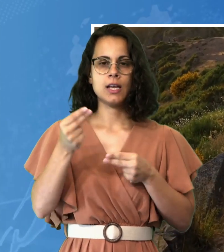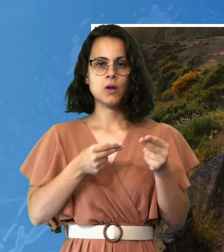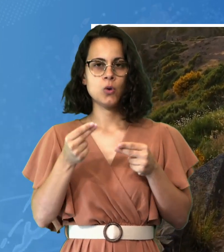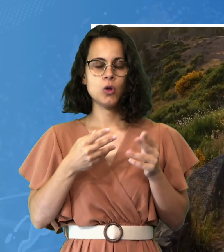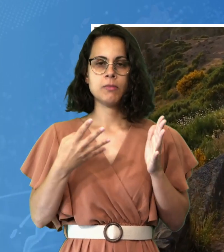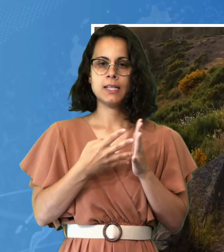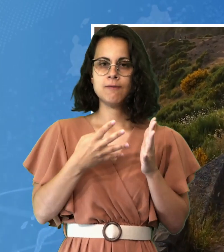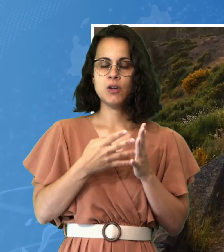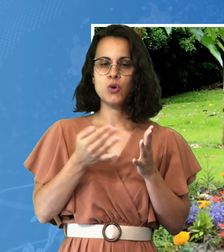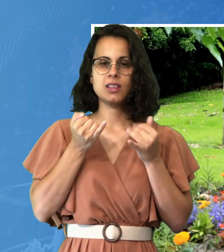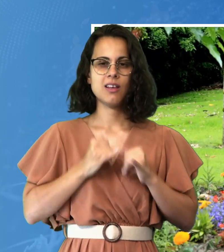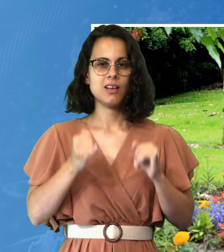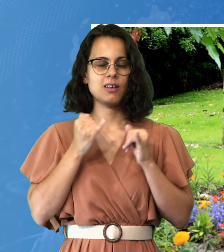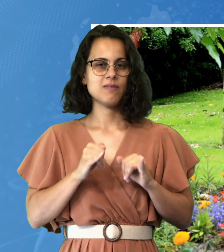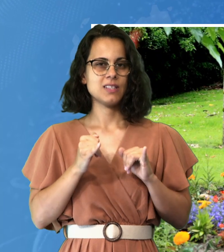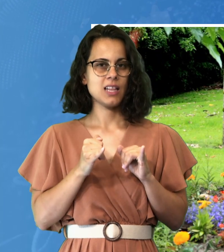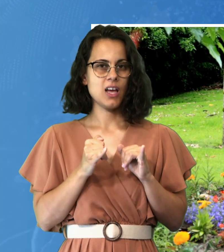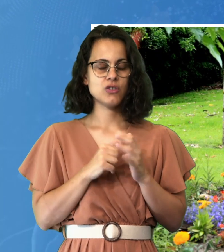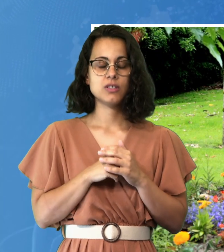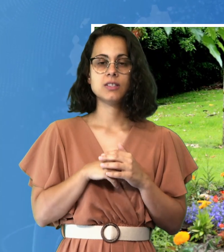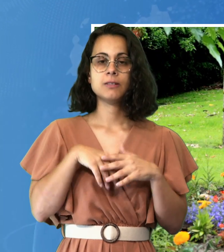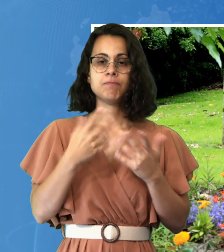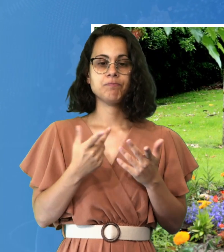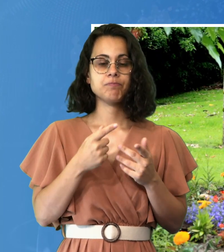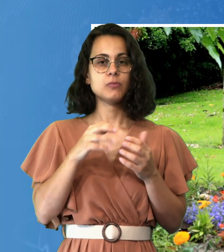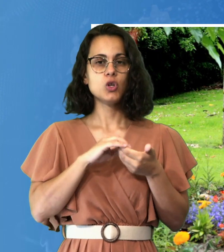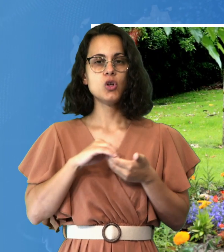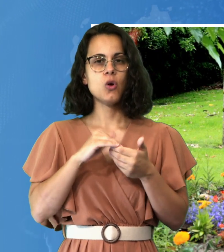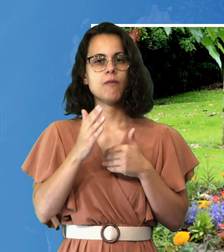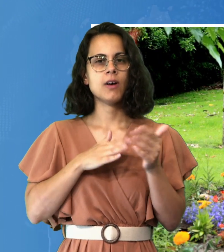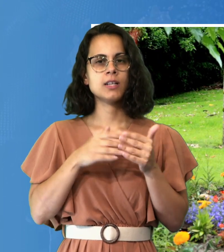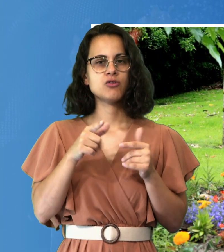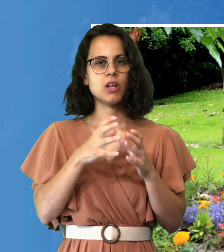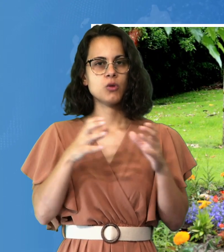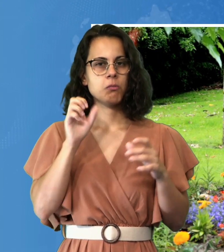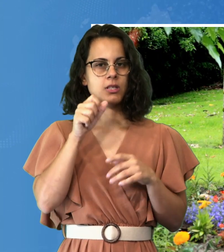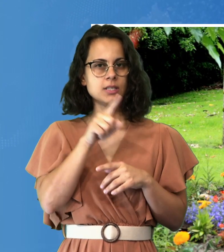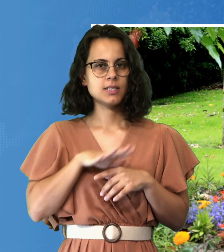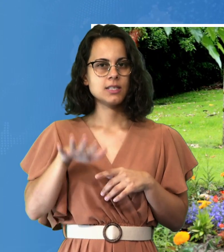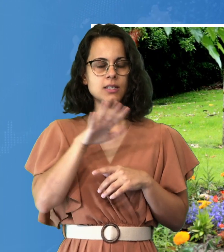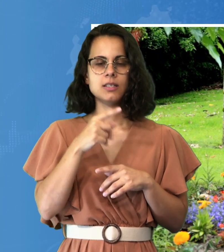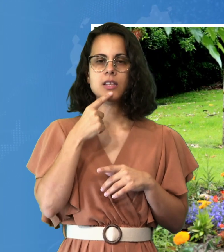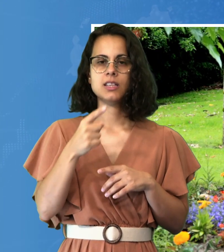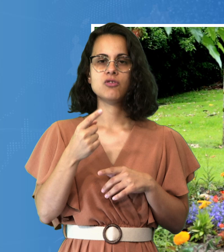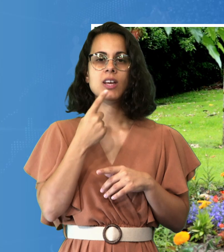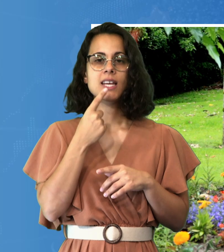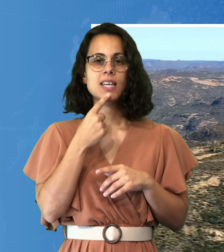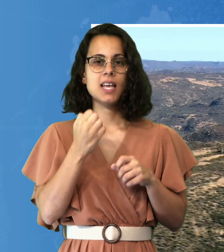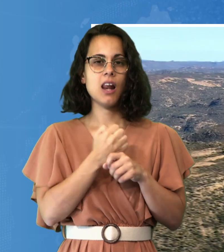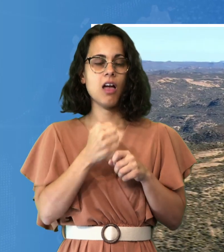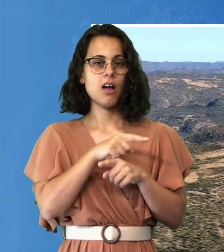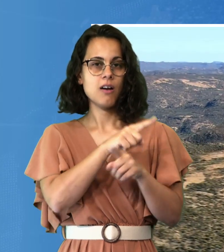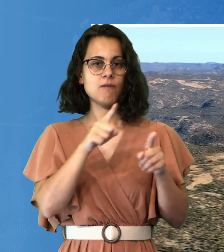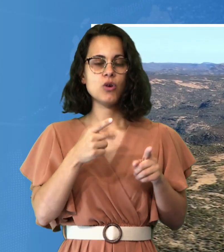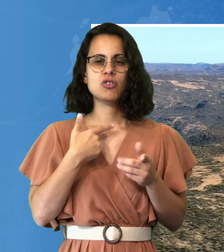crisi demografica dell'isola. Un rapporto di confartigianato in prese Sardegna evidenzia che gli addetti di queste zone producono il valore aggiunto più